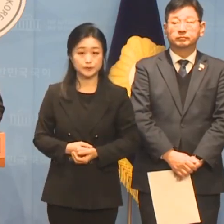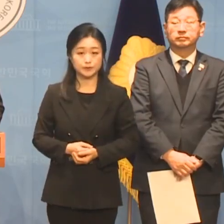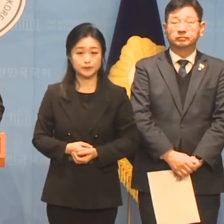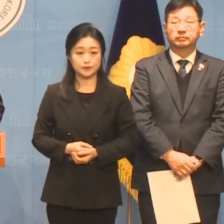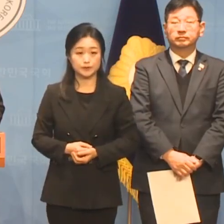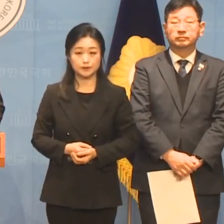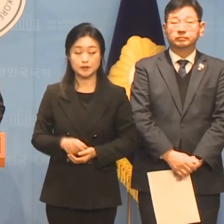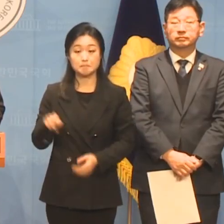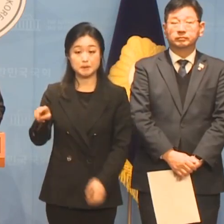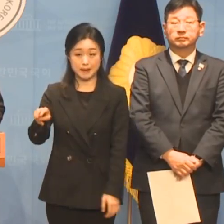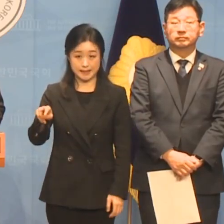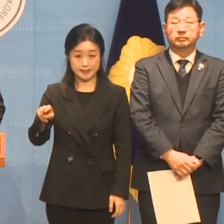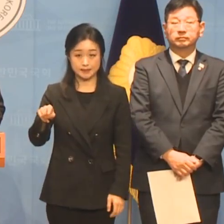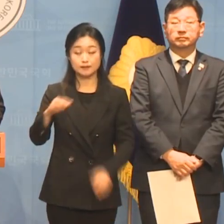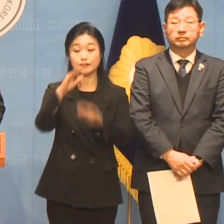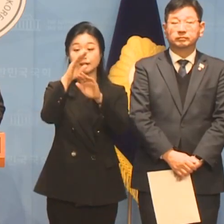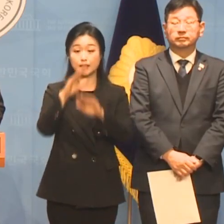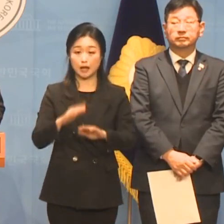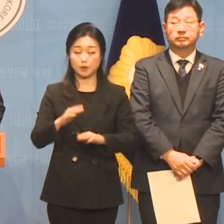대한 규탄